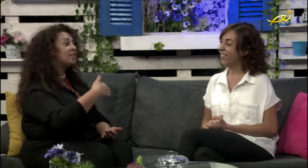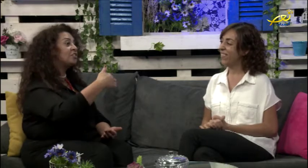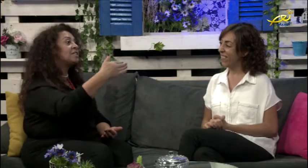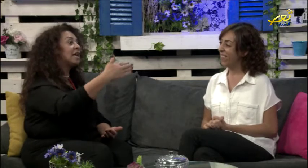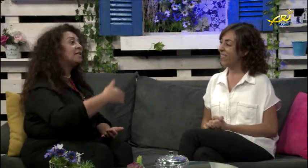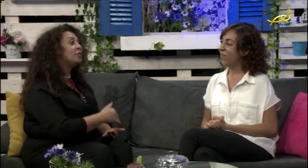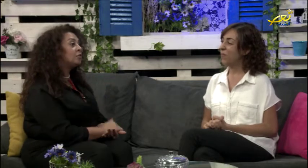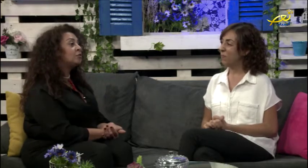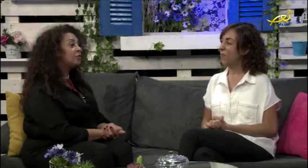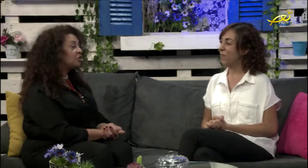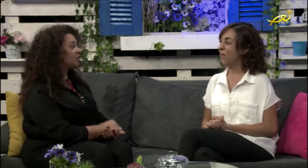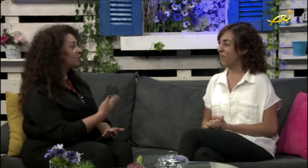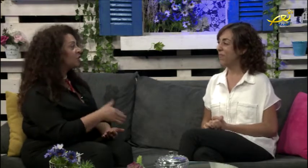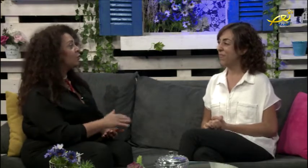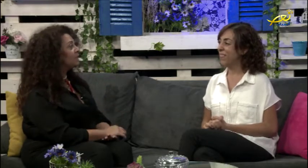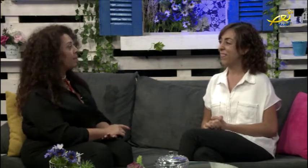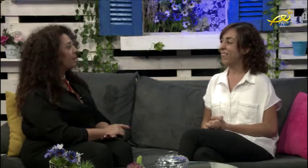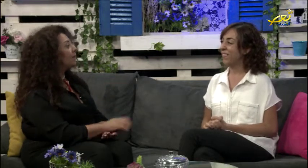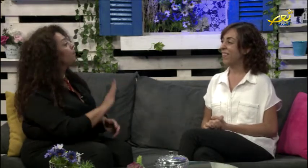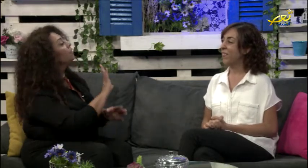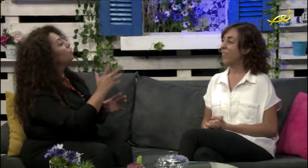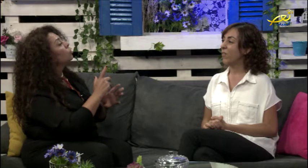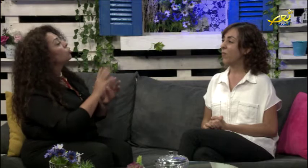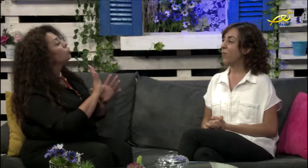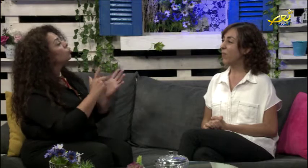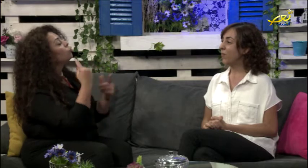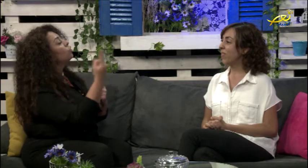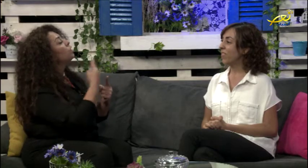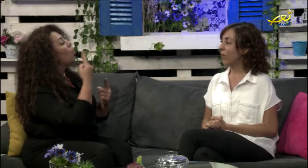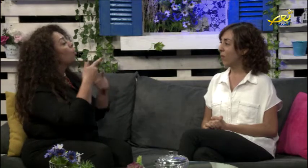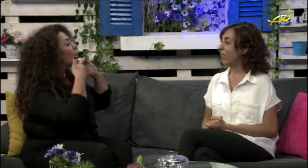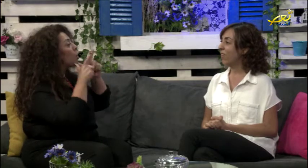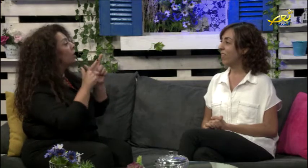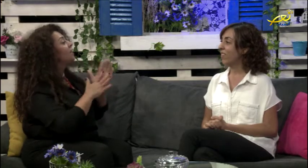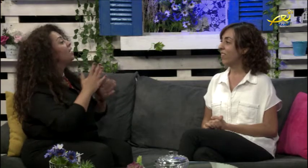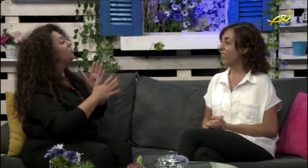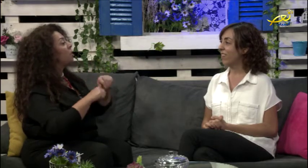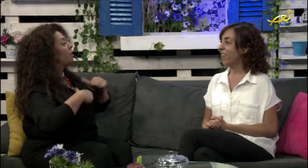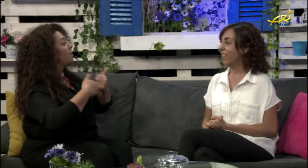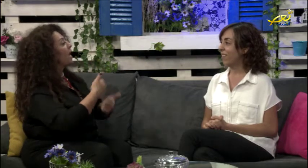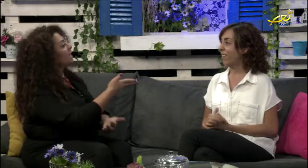الشيء ساعدها أنه تقدر ترجع تجي وتكمل. شو الدور لغة الإشارة